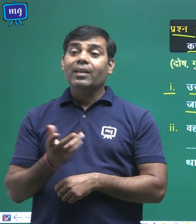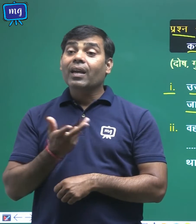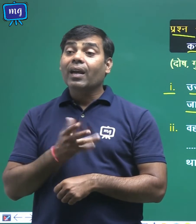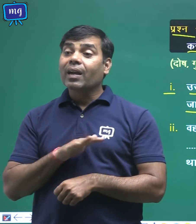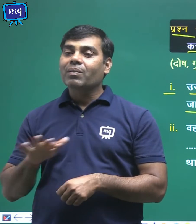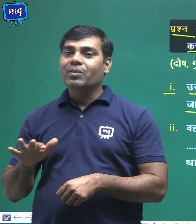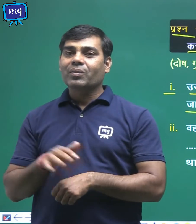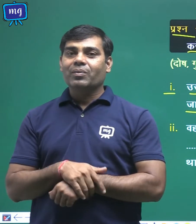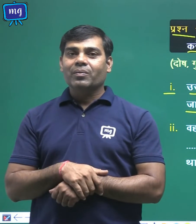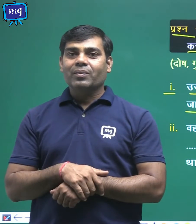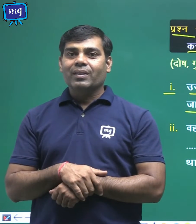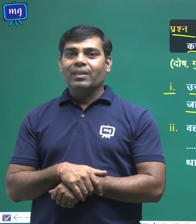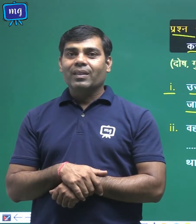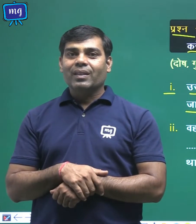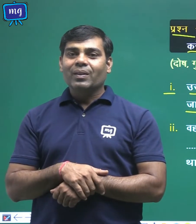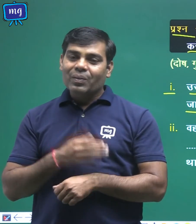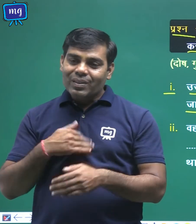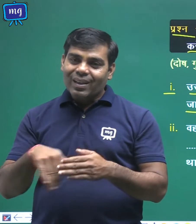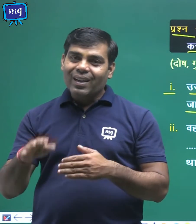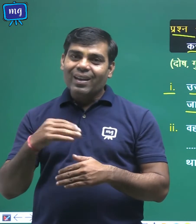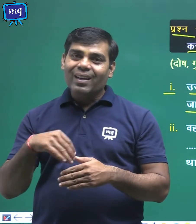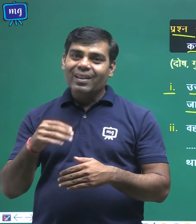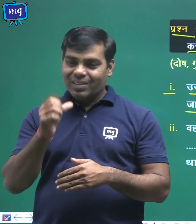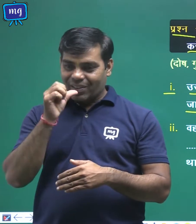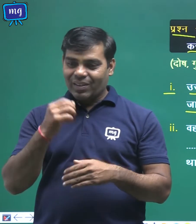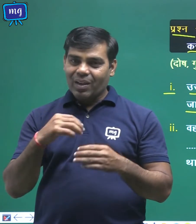बच्चों? गुजारा।